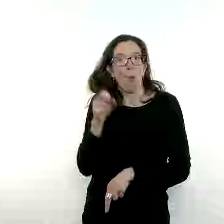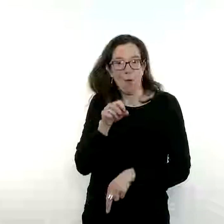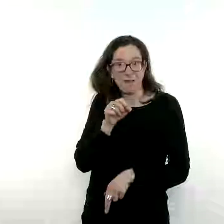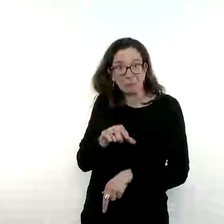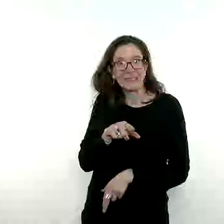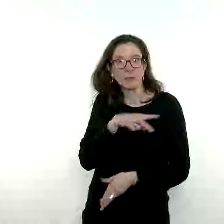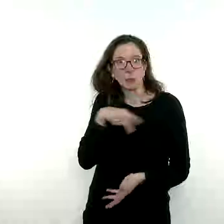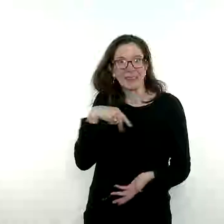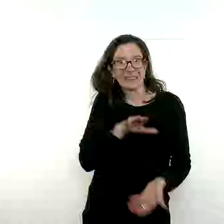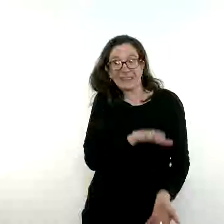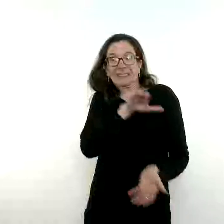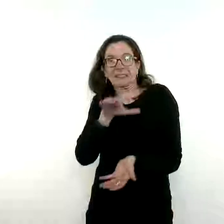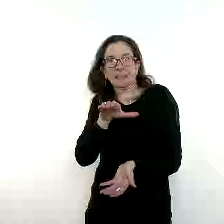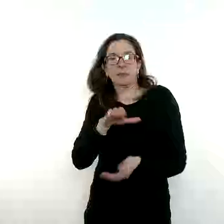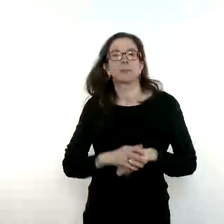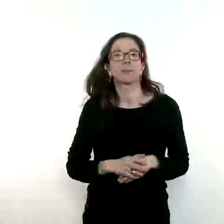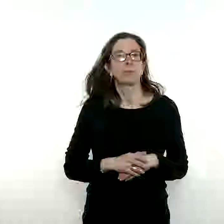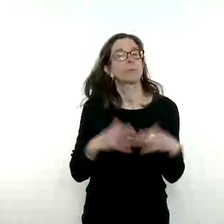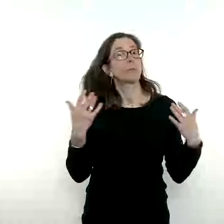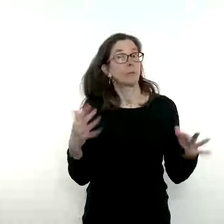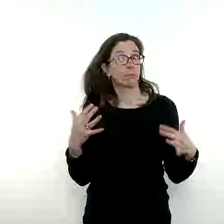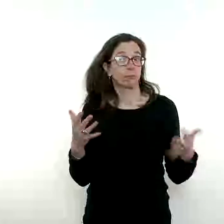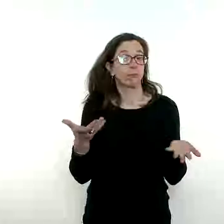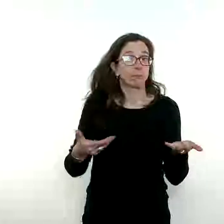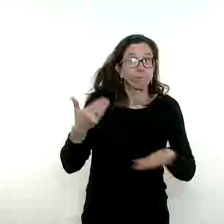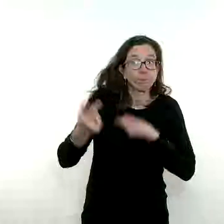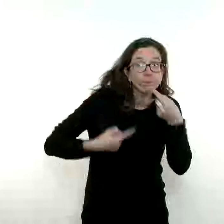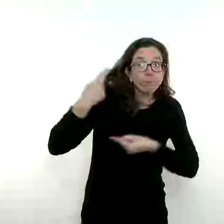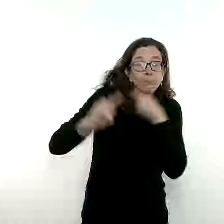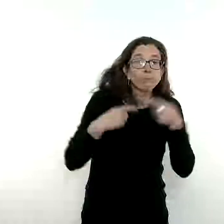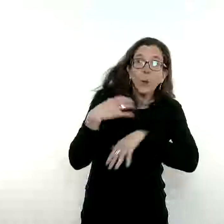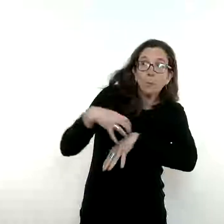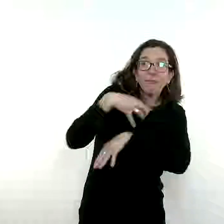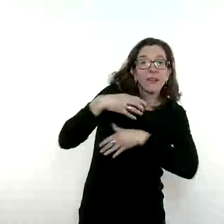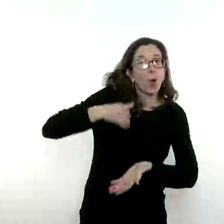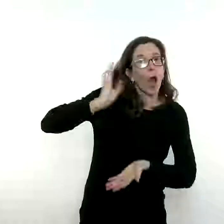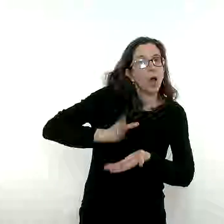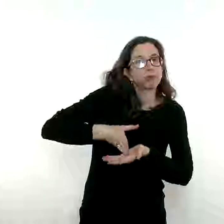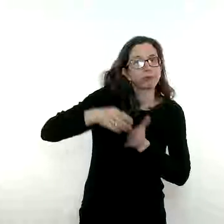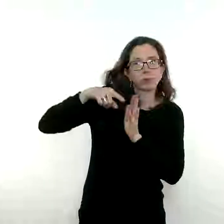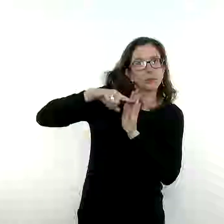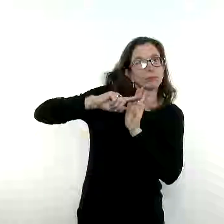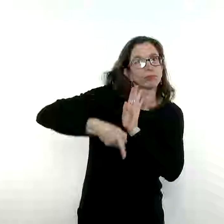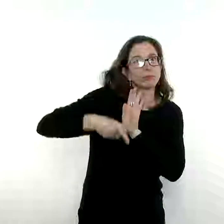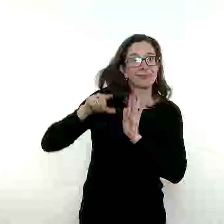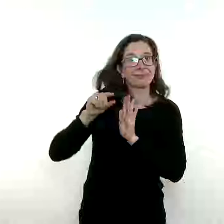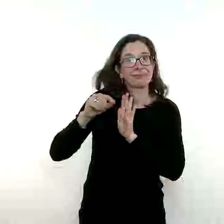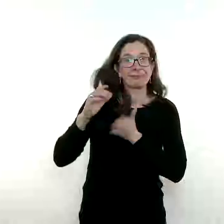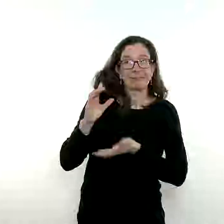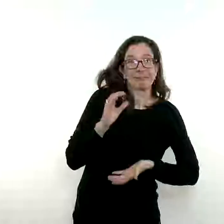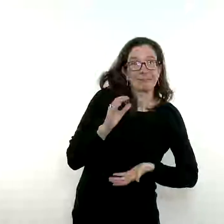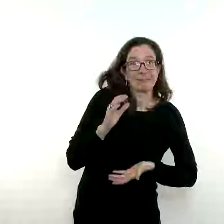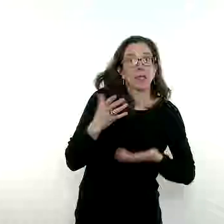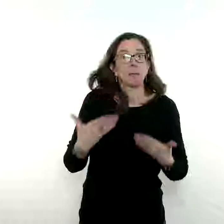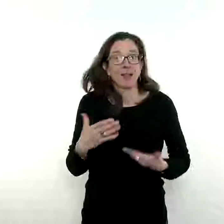qui a été déclaré bien vacant sans maître, et nous avons attendu l'arrêté préfectoral qui nous le spécifiait. Ainsi, ça passe maintenant au